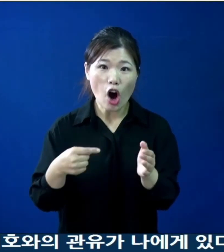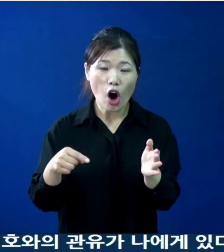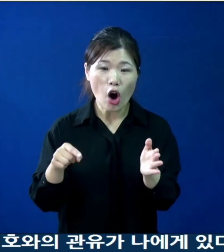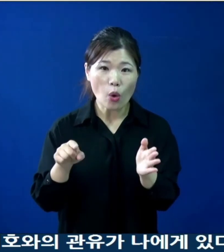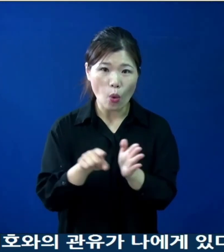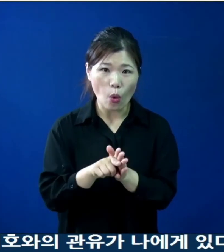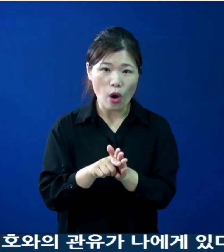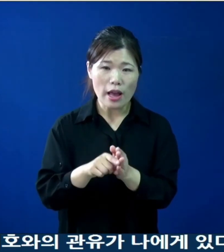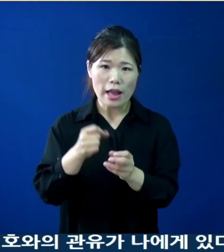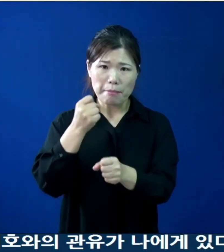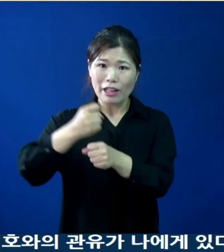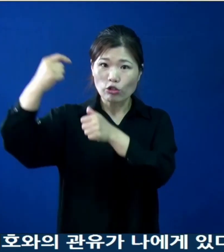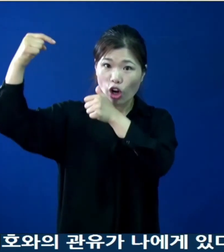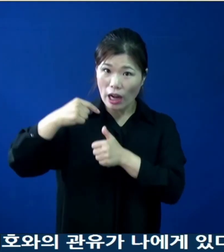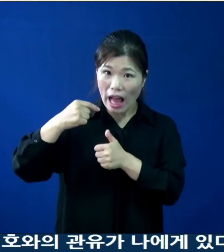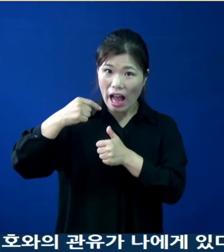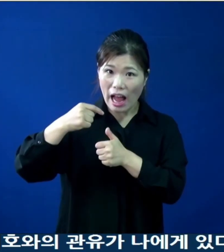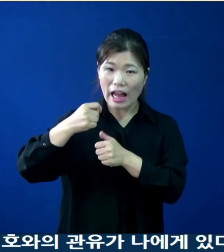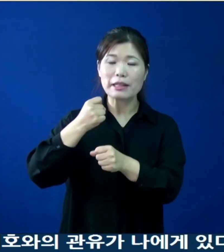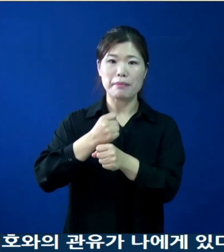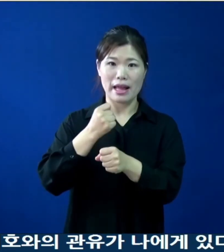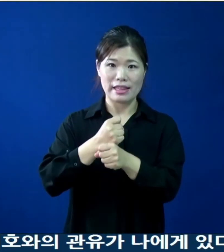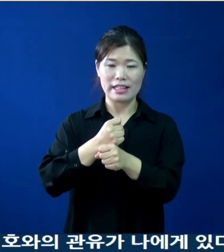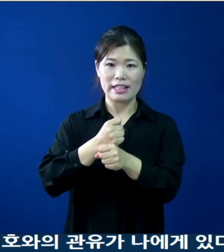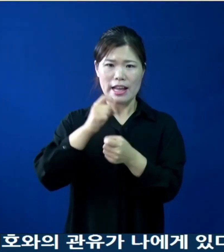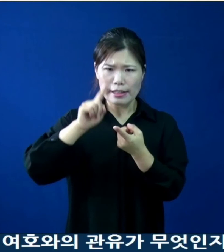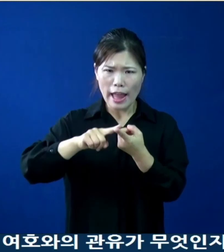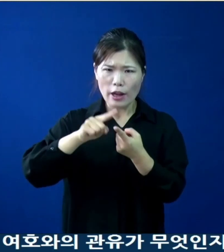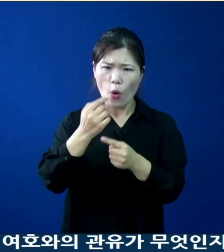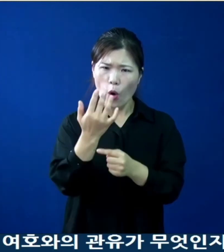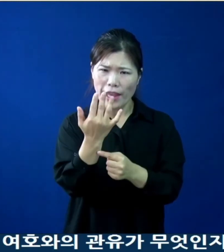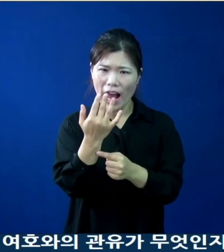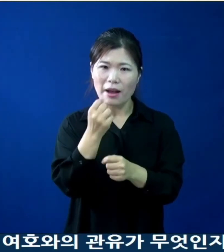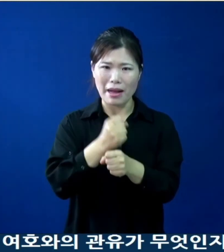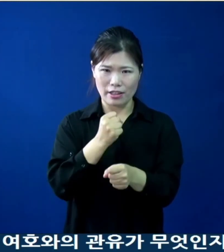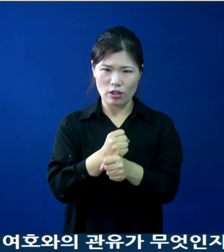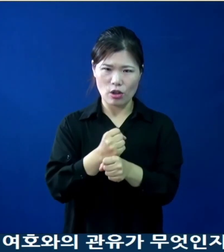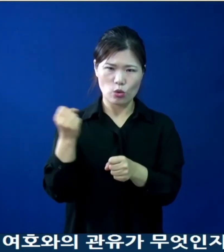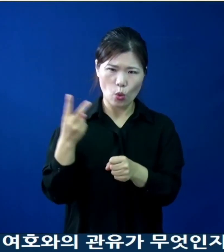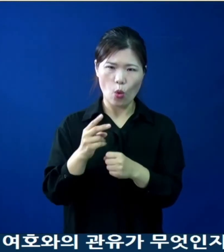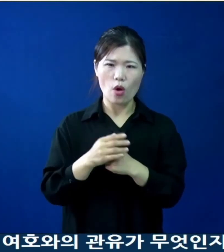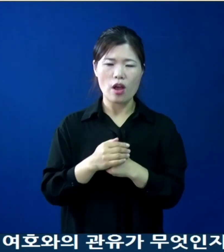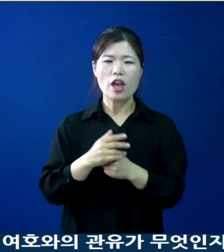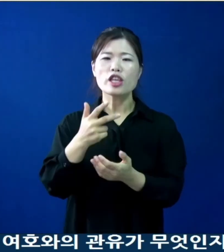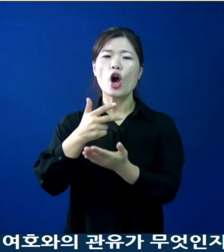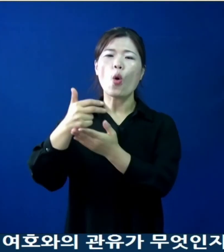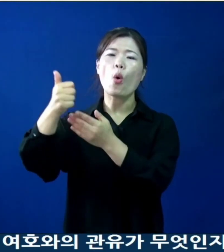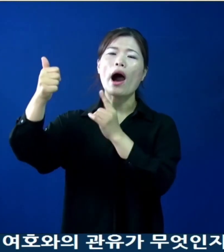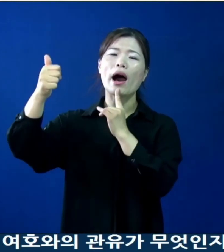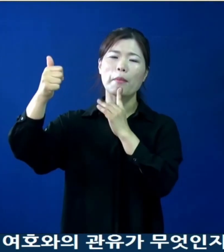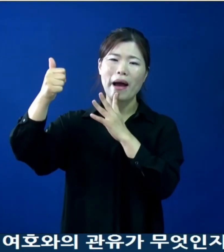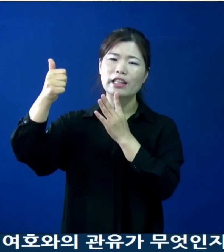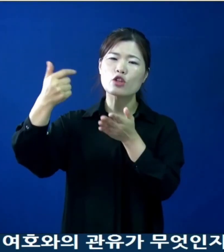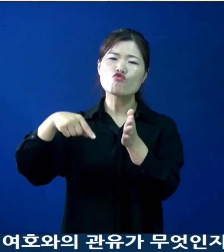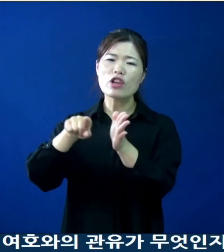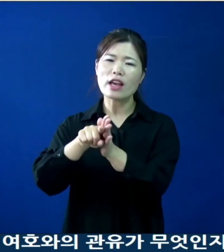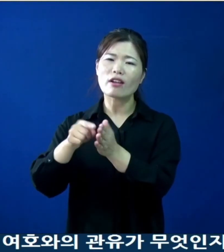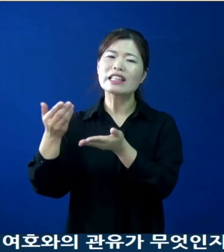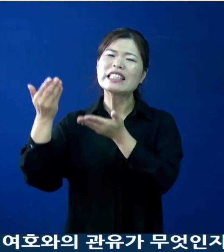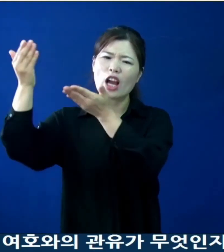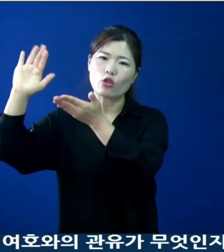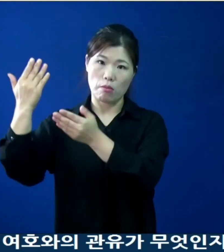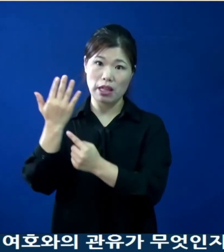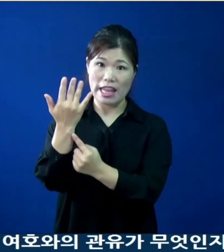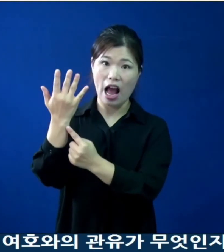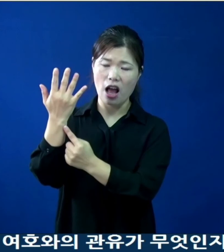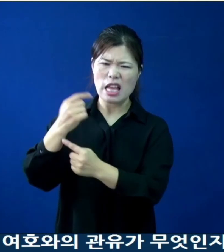만들라고 하신 그 포뮬러, 제조 방식대로 만들어진 향, 그리고 반드시 여호와만을 위해서 드리고 사적으로 사용해서 안